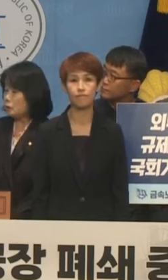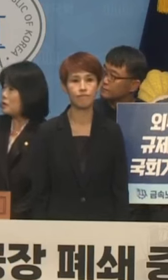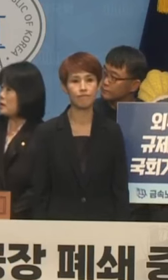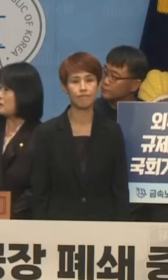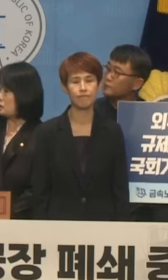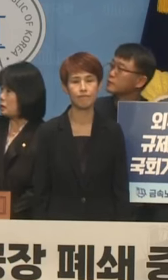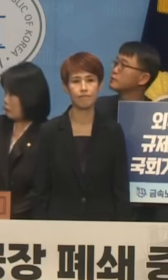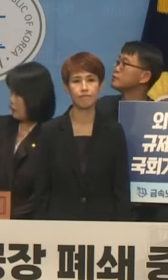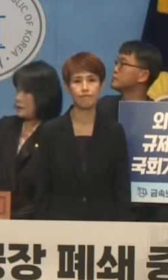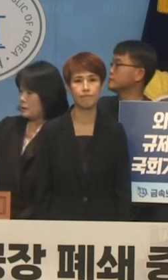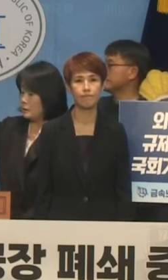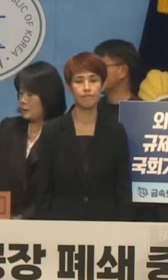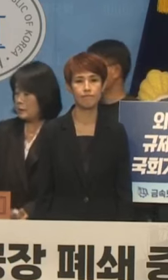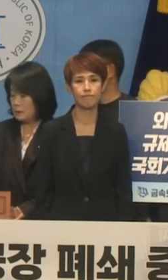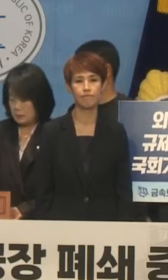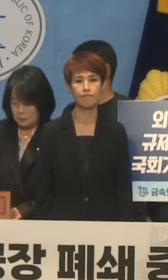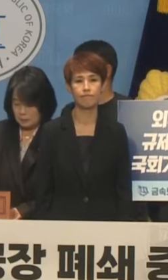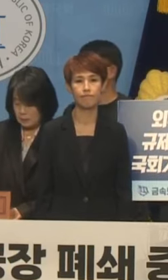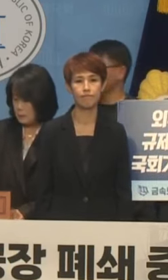아니요, 여기 셋이에요. 그래도 나와서.